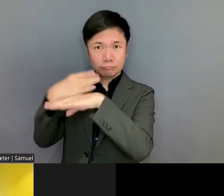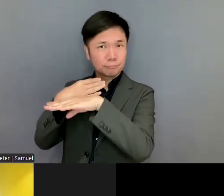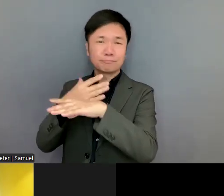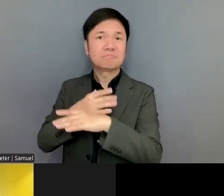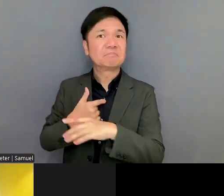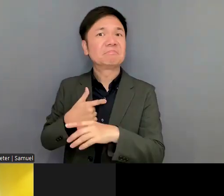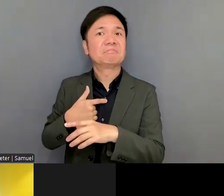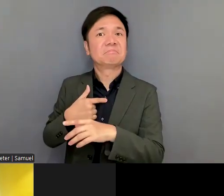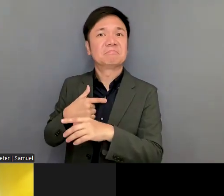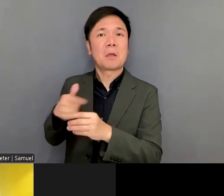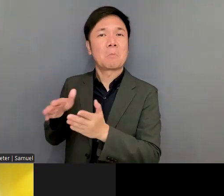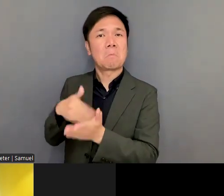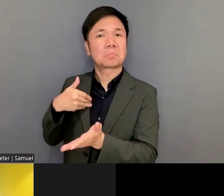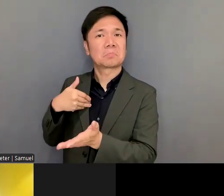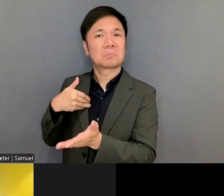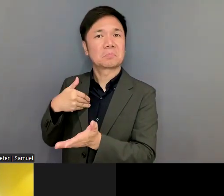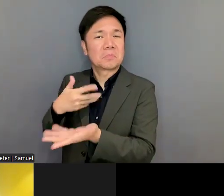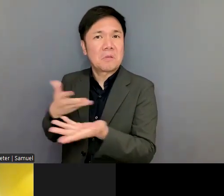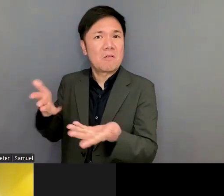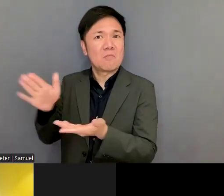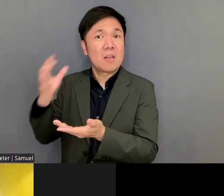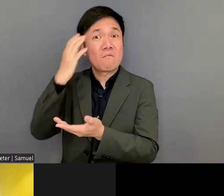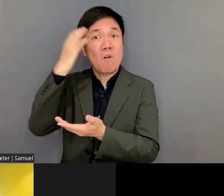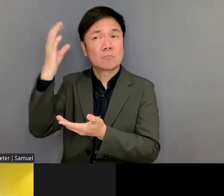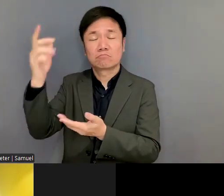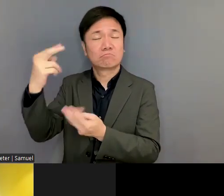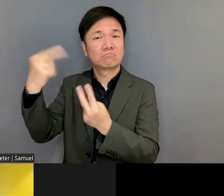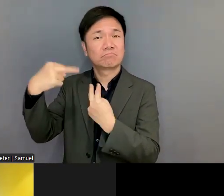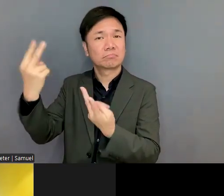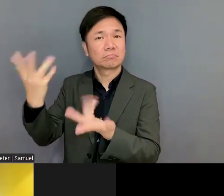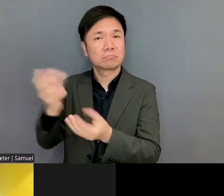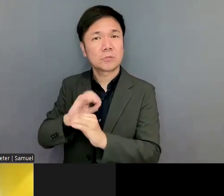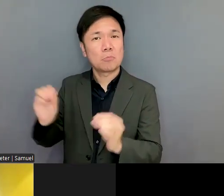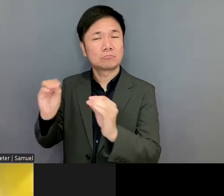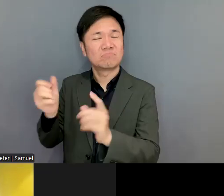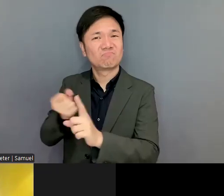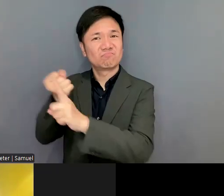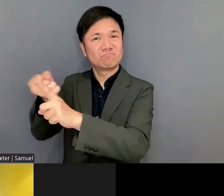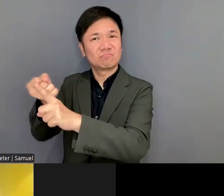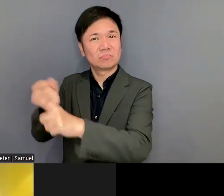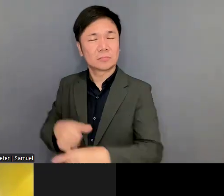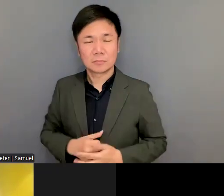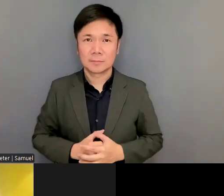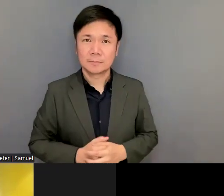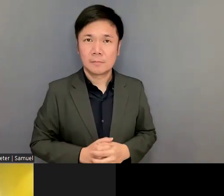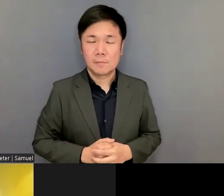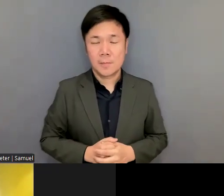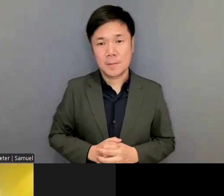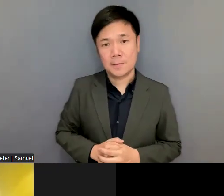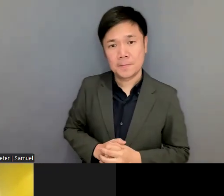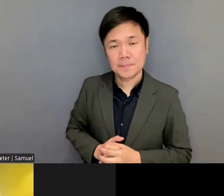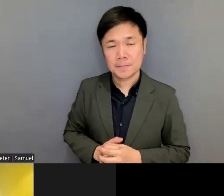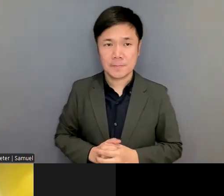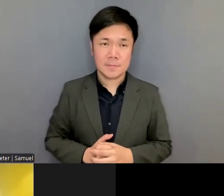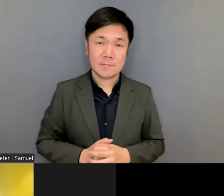in y order todas las acciones for que our voices haya to be dentro de heard. los pueblos indígenas, pues lleve esta consigna. En este caso también es In